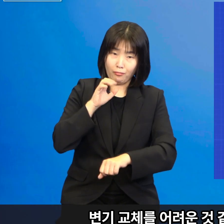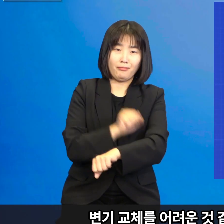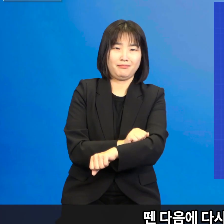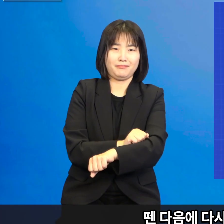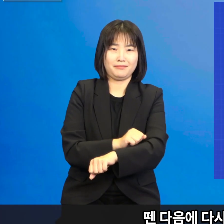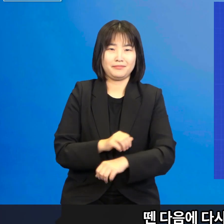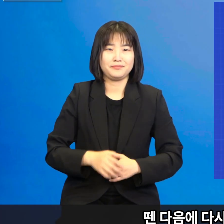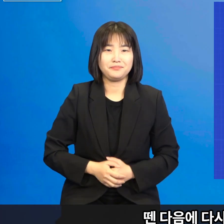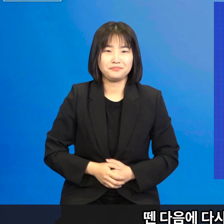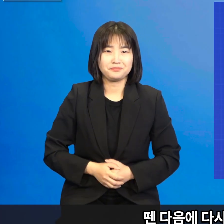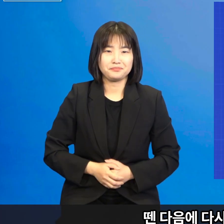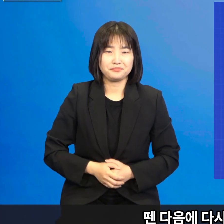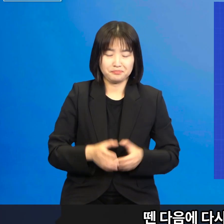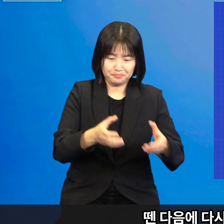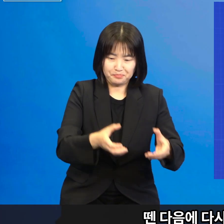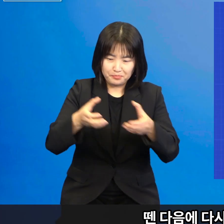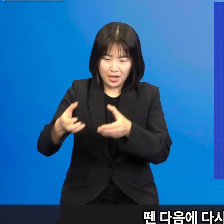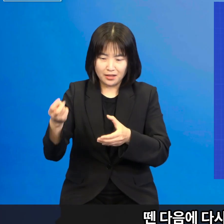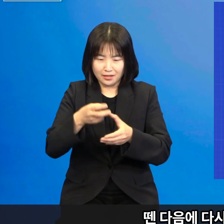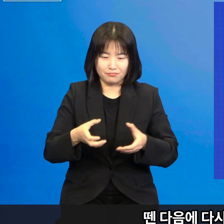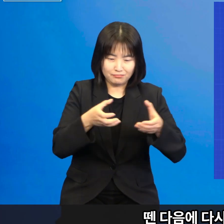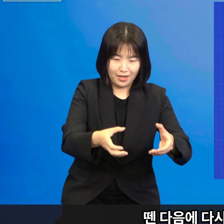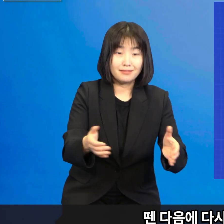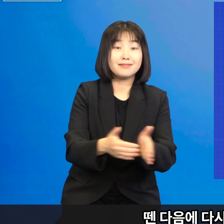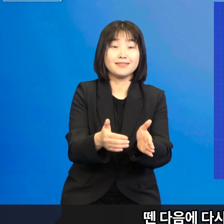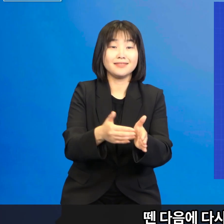쉽습니다. 뗀 다음에 다시 붙이면 됩니다.